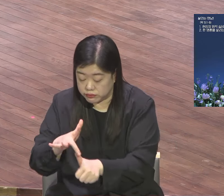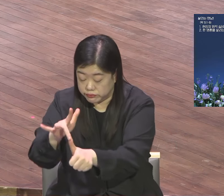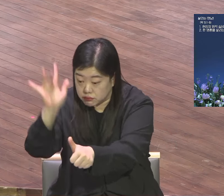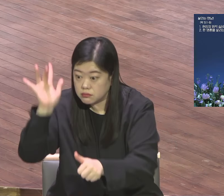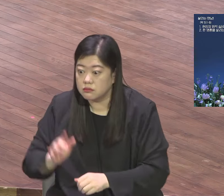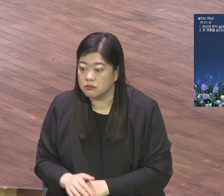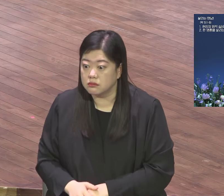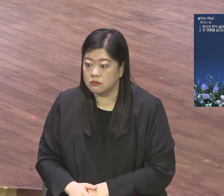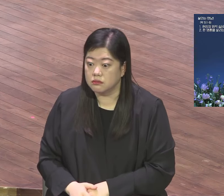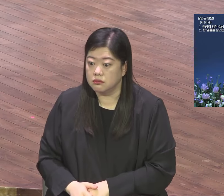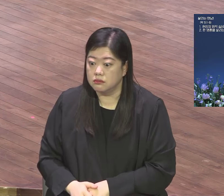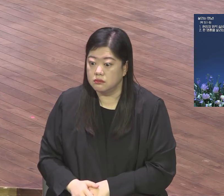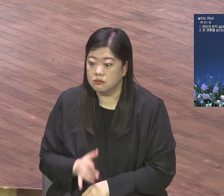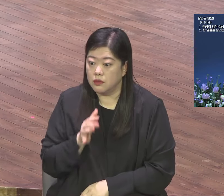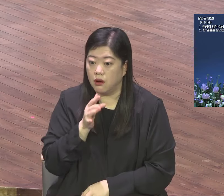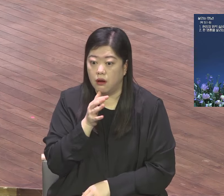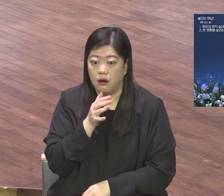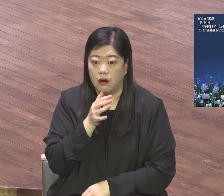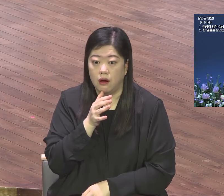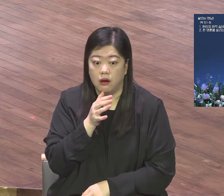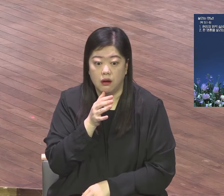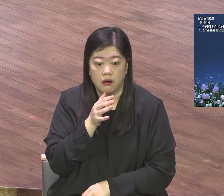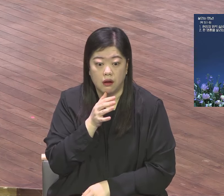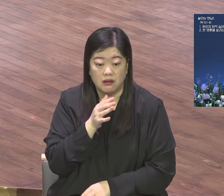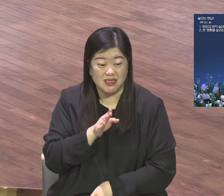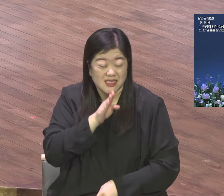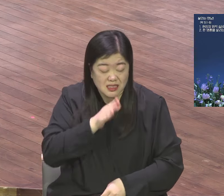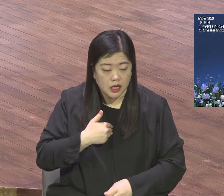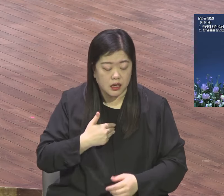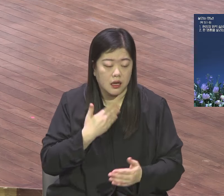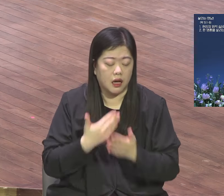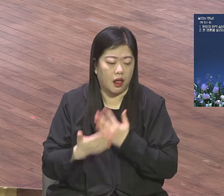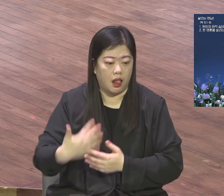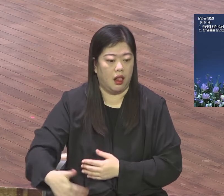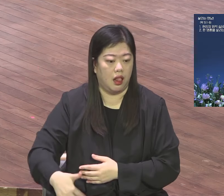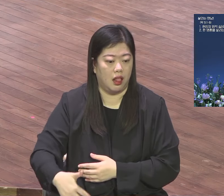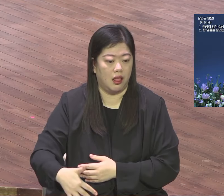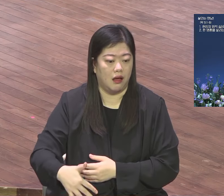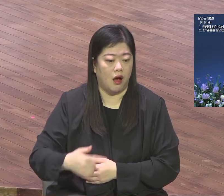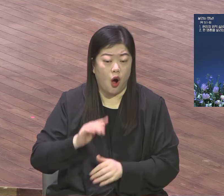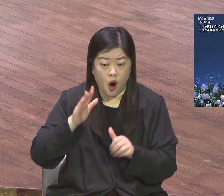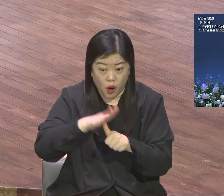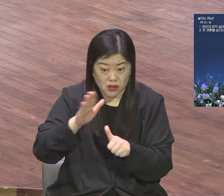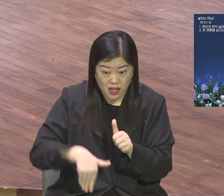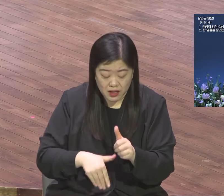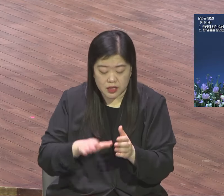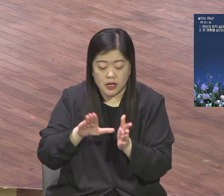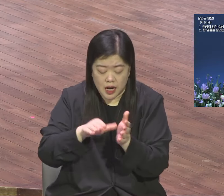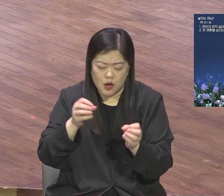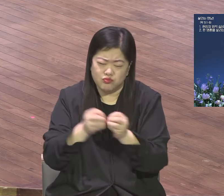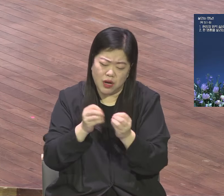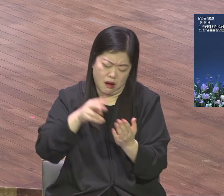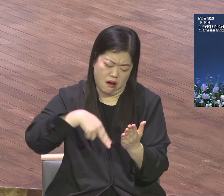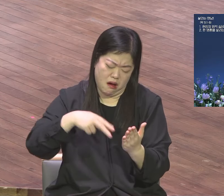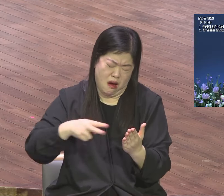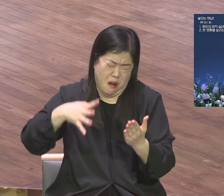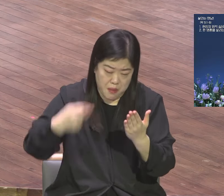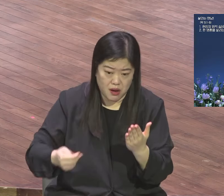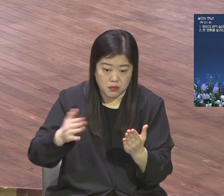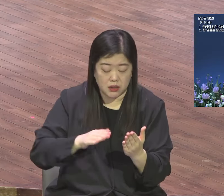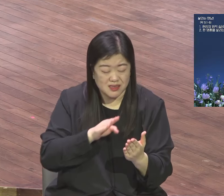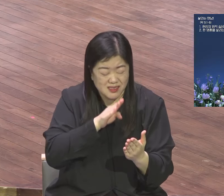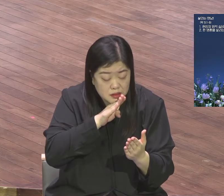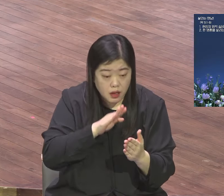그 정도였어요. 그런데 예수님 이름 자체가 이름 자체에 능력이 있으니까 어? 내가 반신반의해도 예수